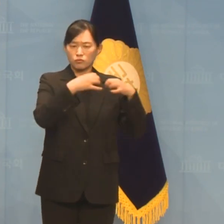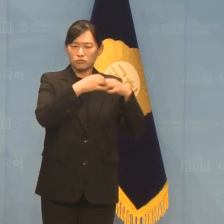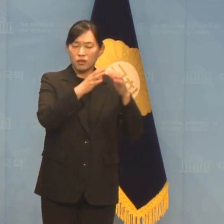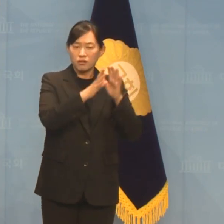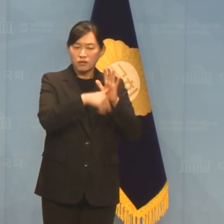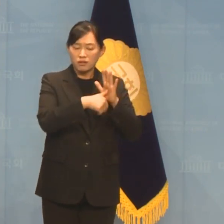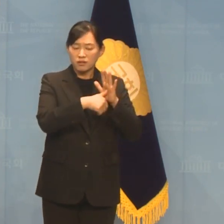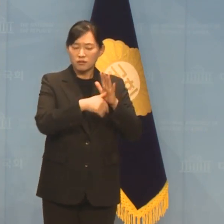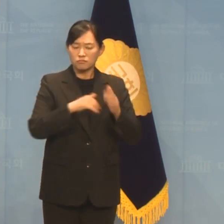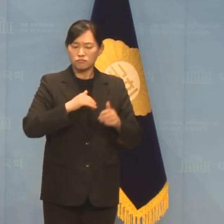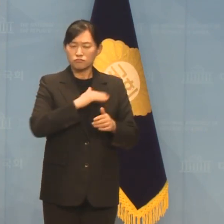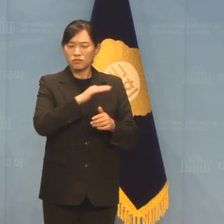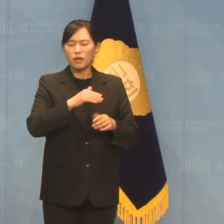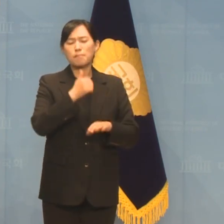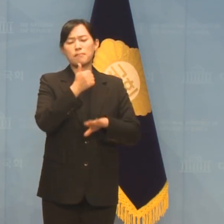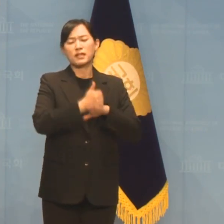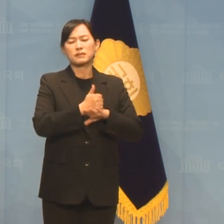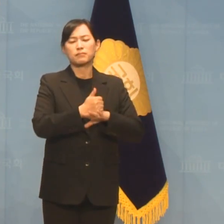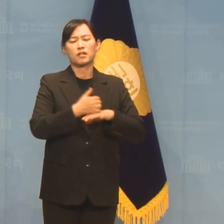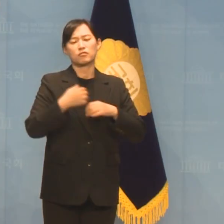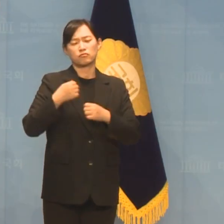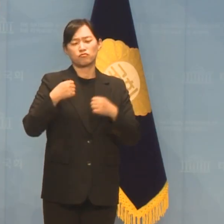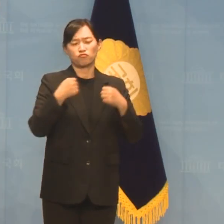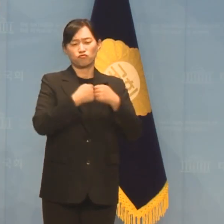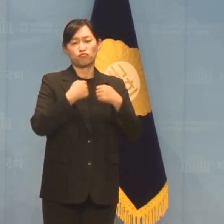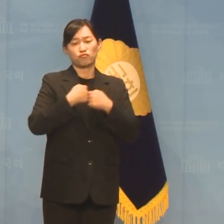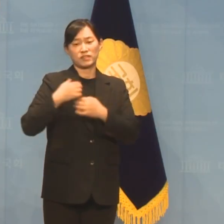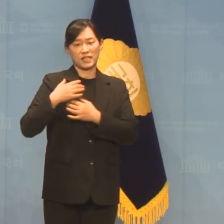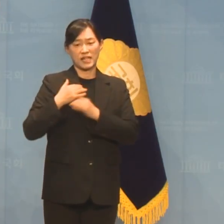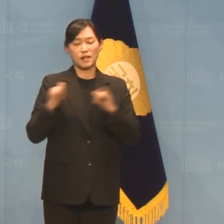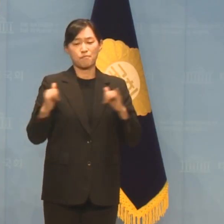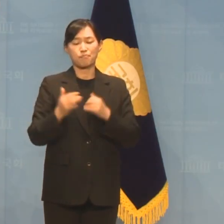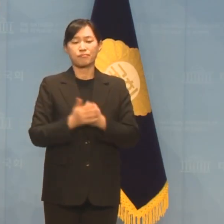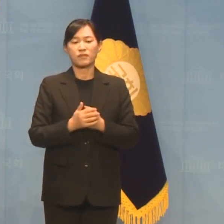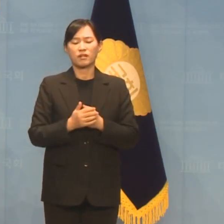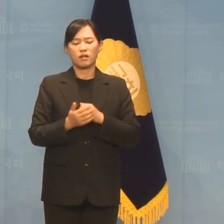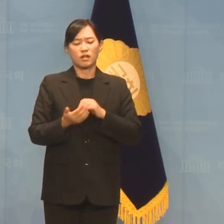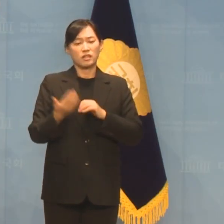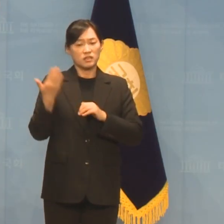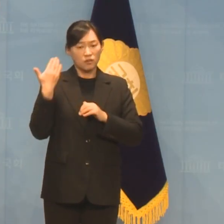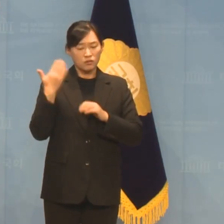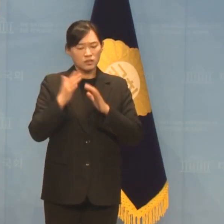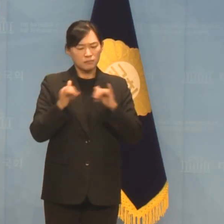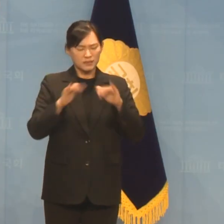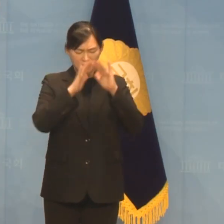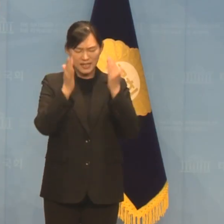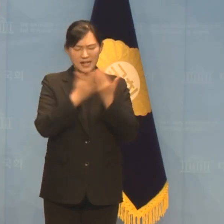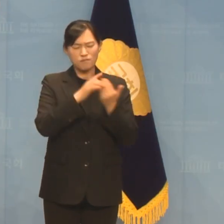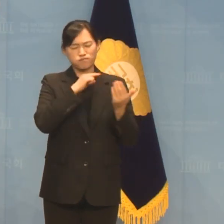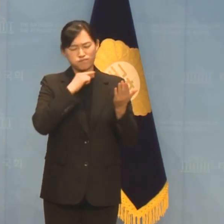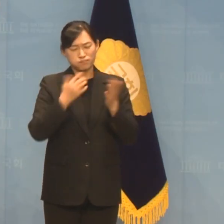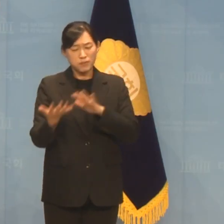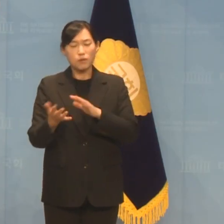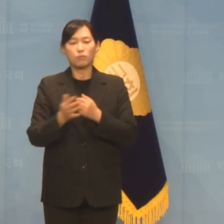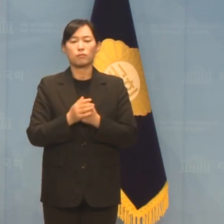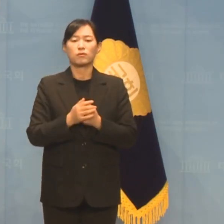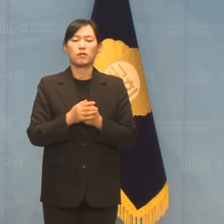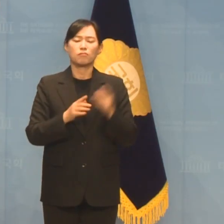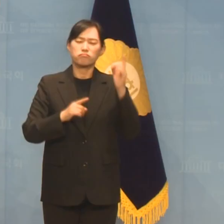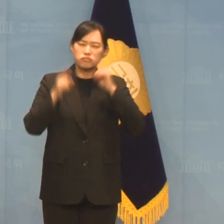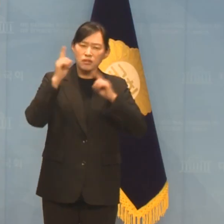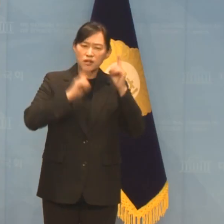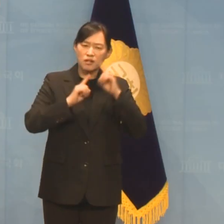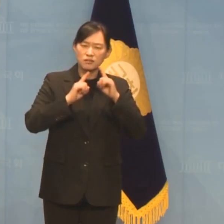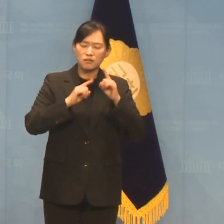당시에도 우리가 마지막 전투단이었어요. 선행한 전투단들이 모두 희생되고 부상 입구에서